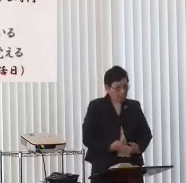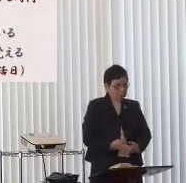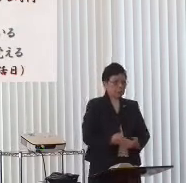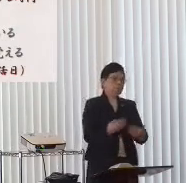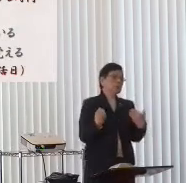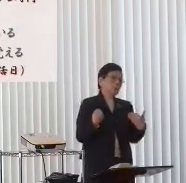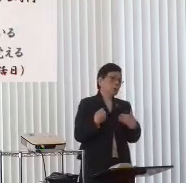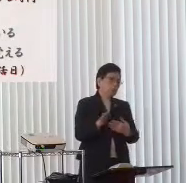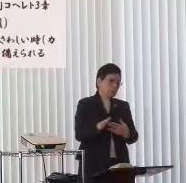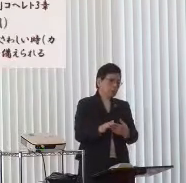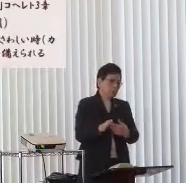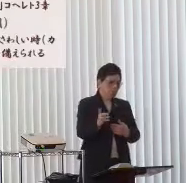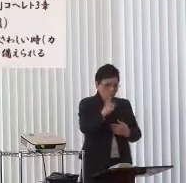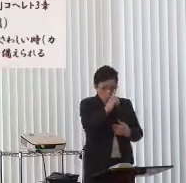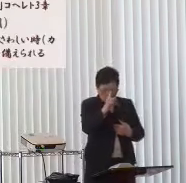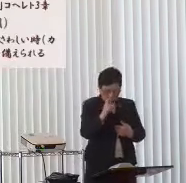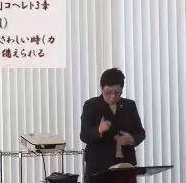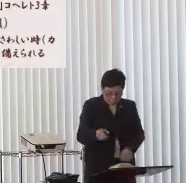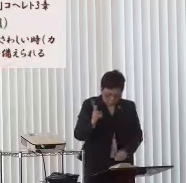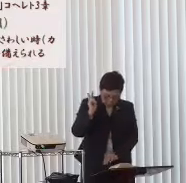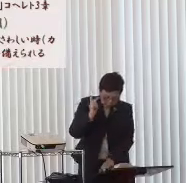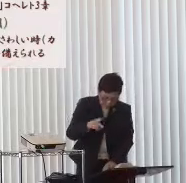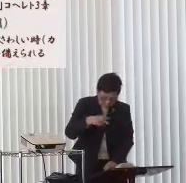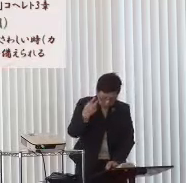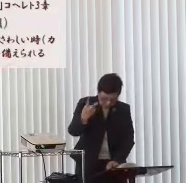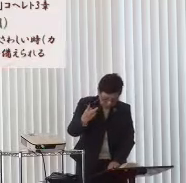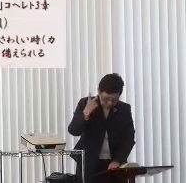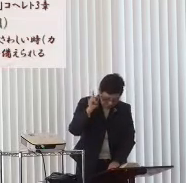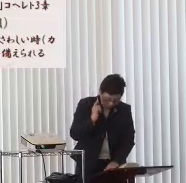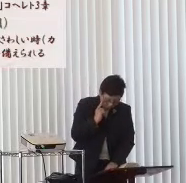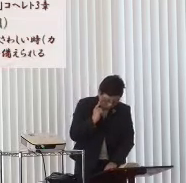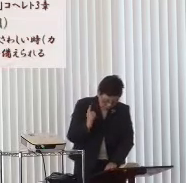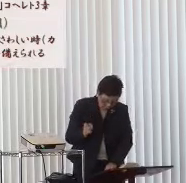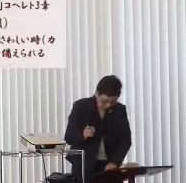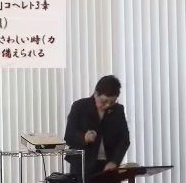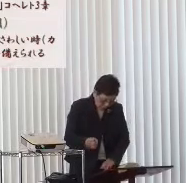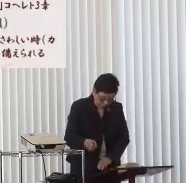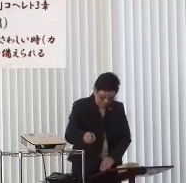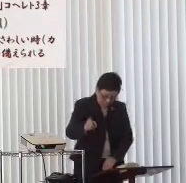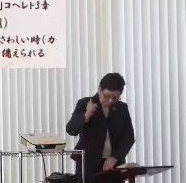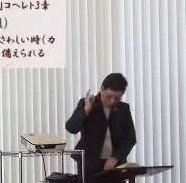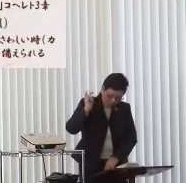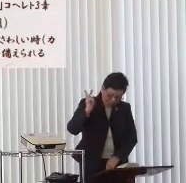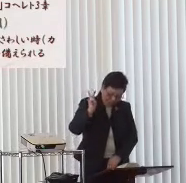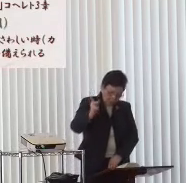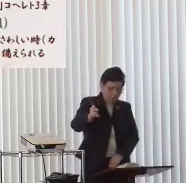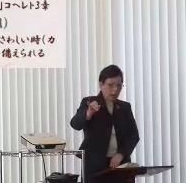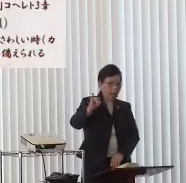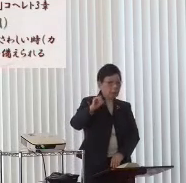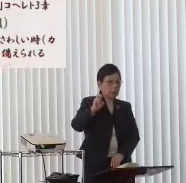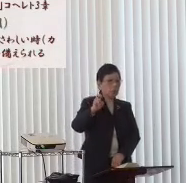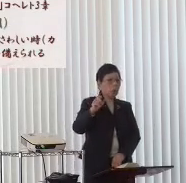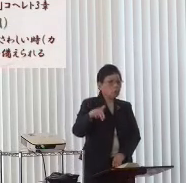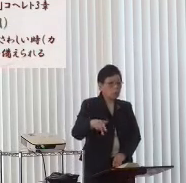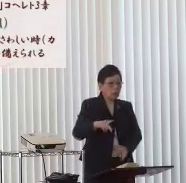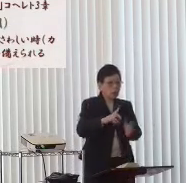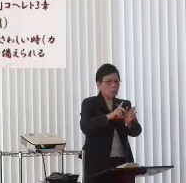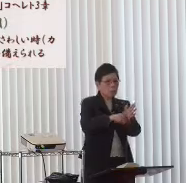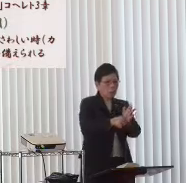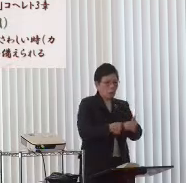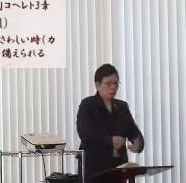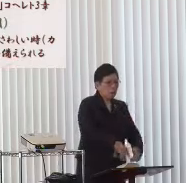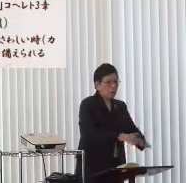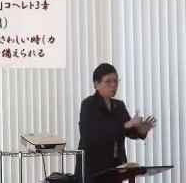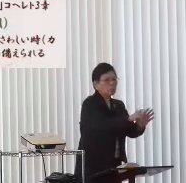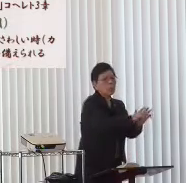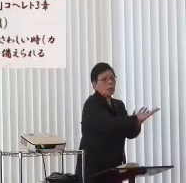からもう一つの言葉はカイロスという言葉なんですが、これは時期を表す言葉ですね。生まれるに時があり、